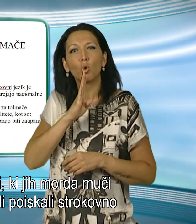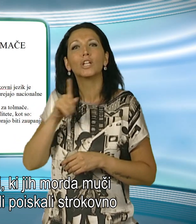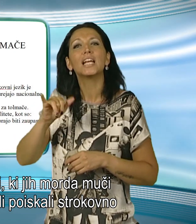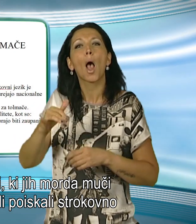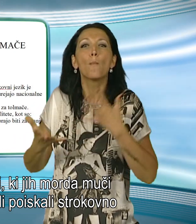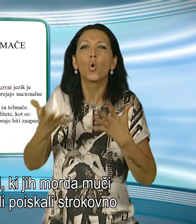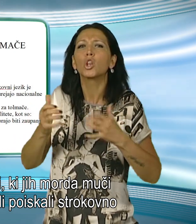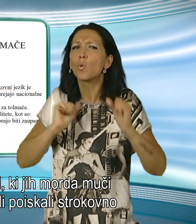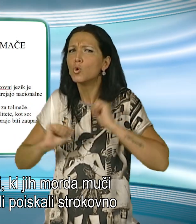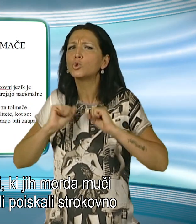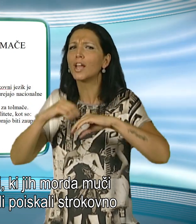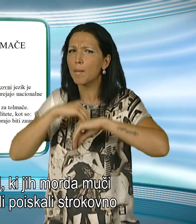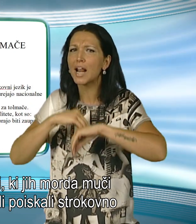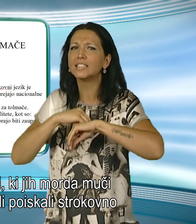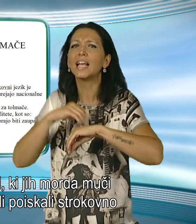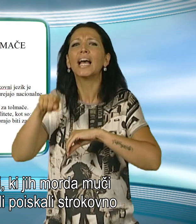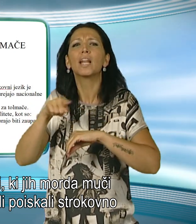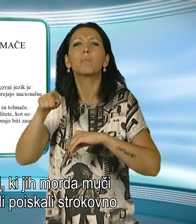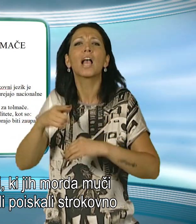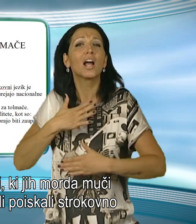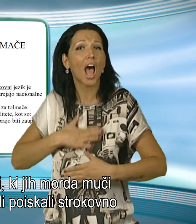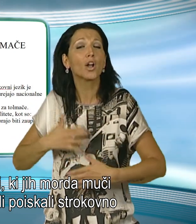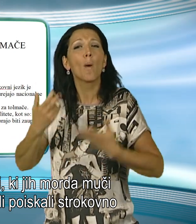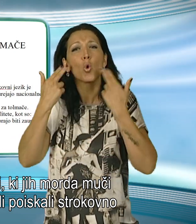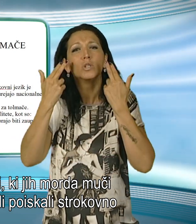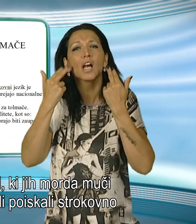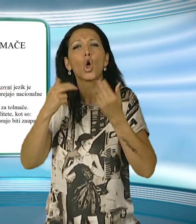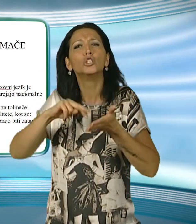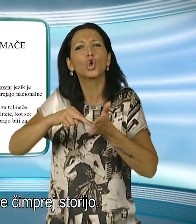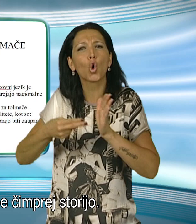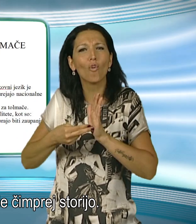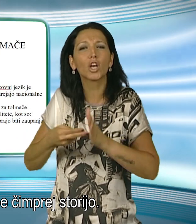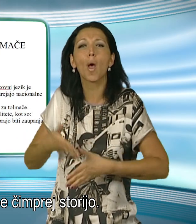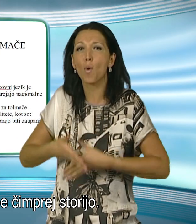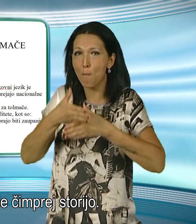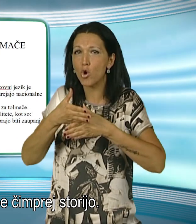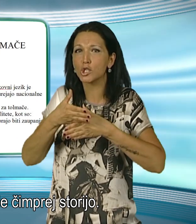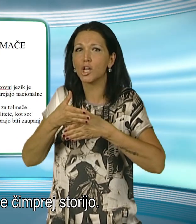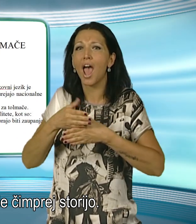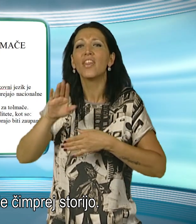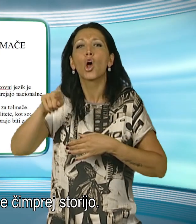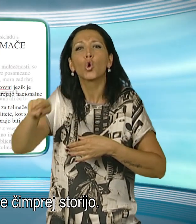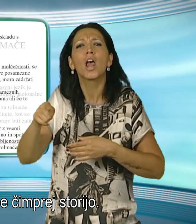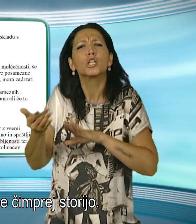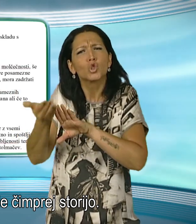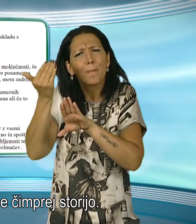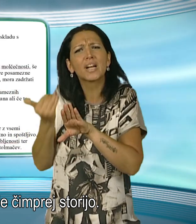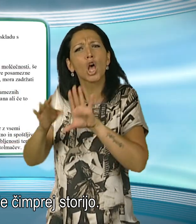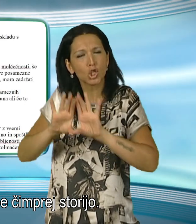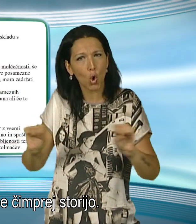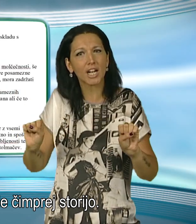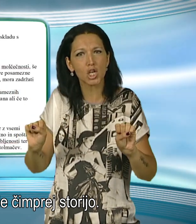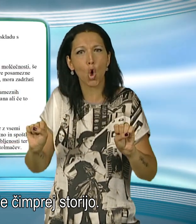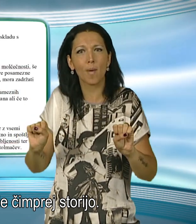Gluhi in naglušni, ki jih morda muči depresija in bi radi poiskali strokovno pomoč, naj tole čim prej storijo.